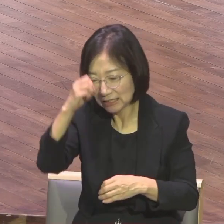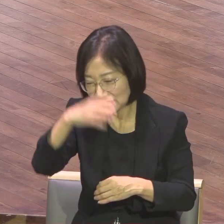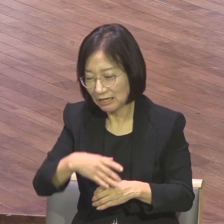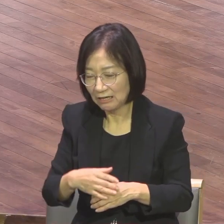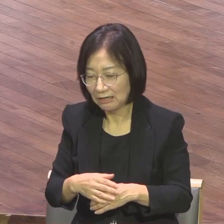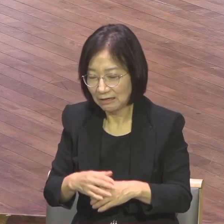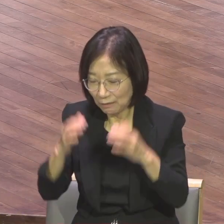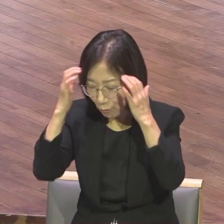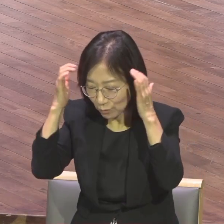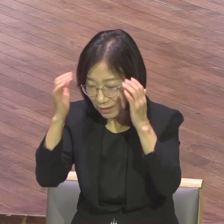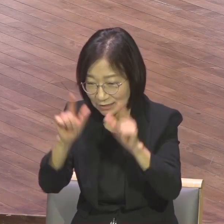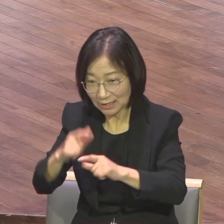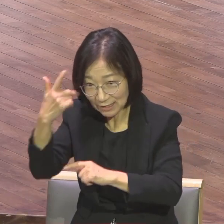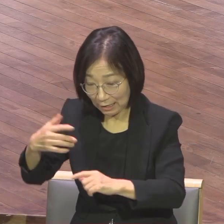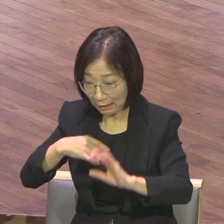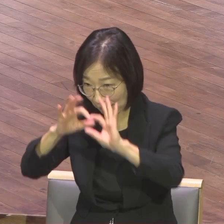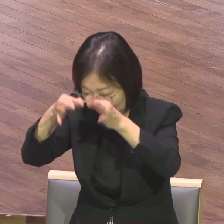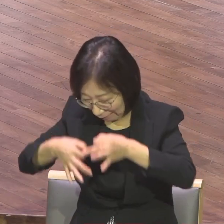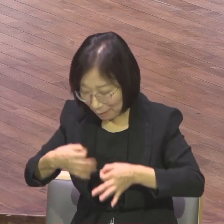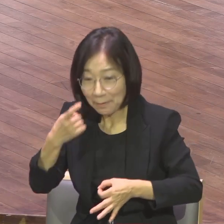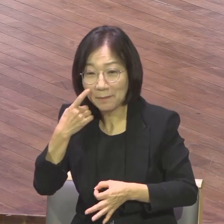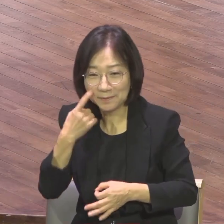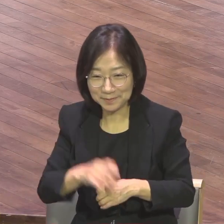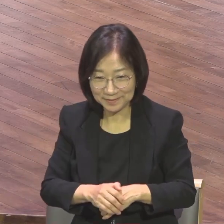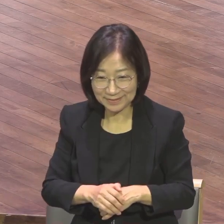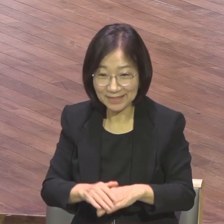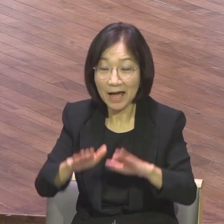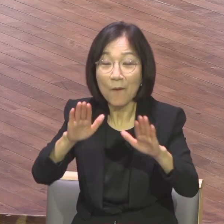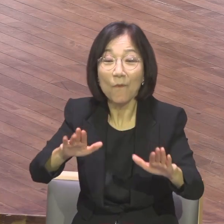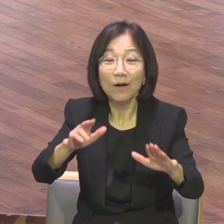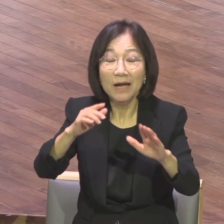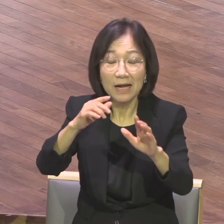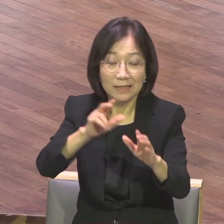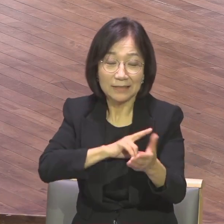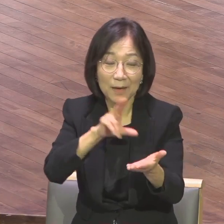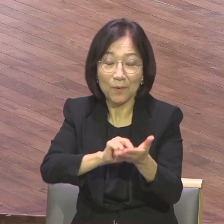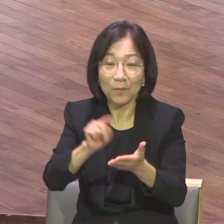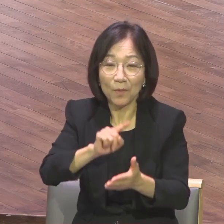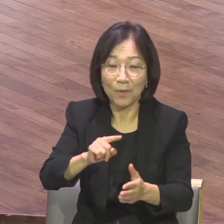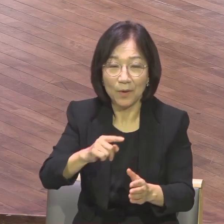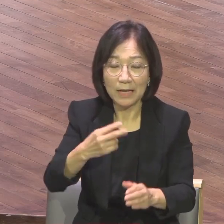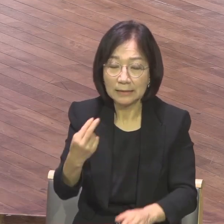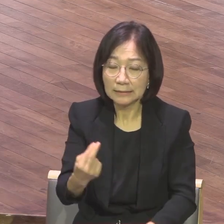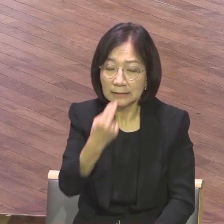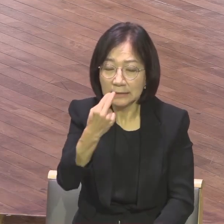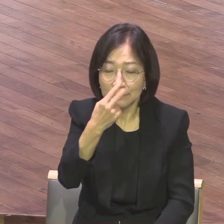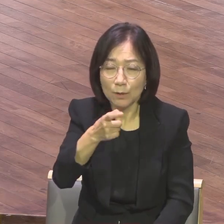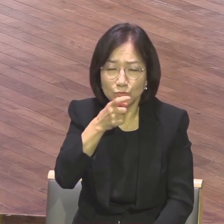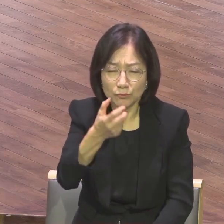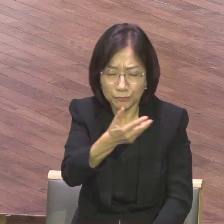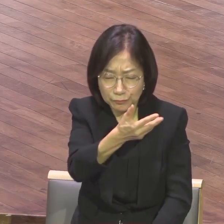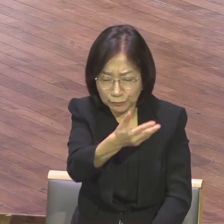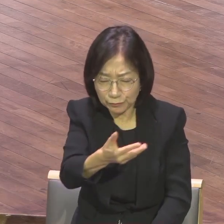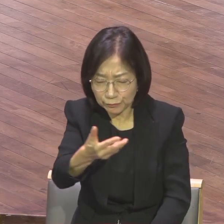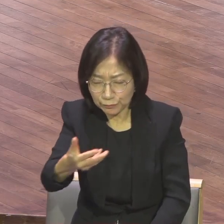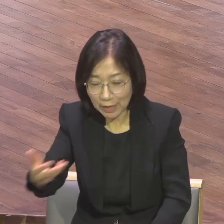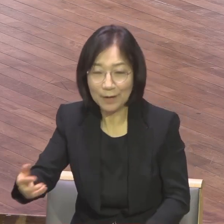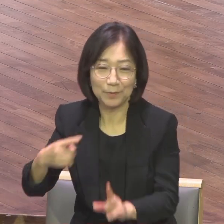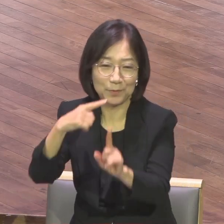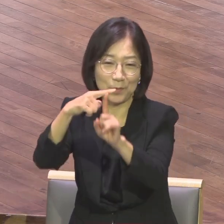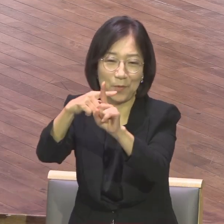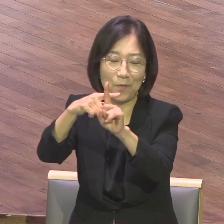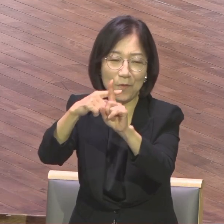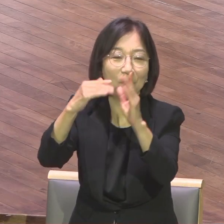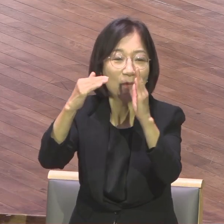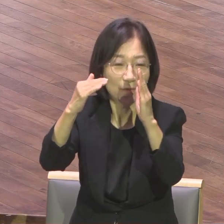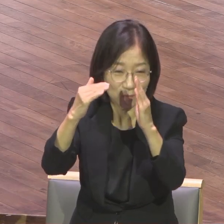여러분 잘 들으세요. 생명수가 넘쳐흐르는 교회. 교회는 여러분 자신을 말합니다. 이게 예배당이에요.